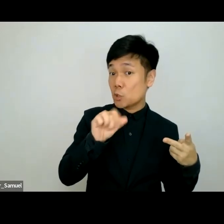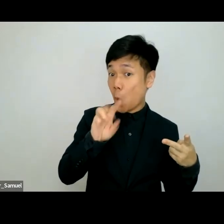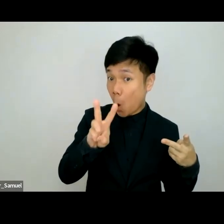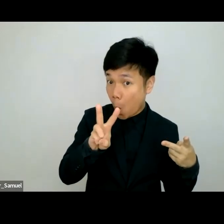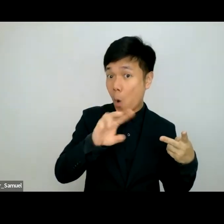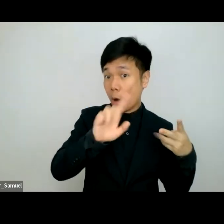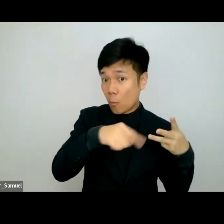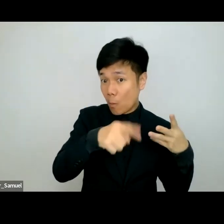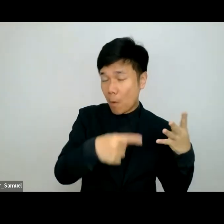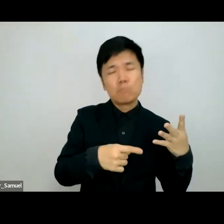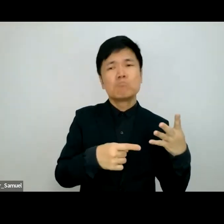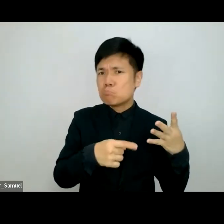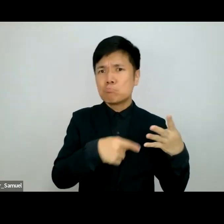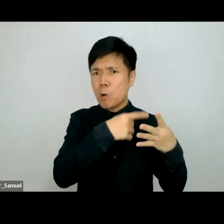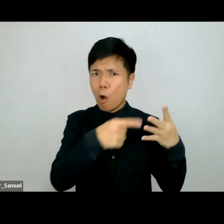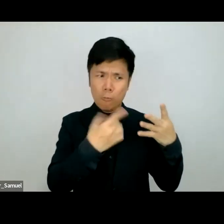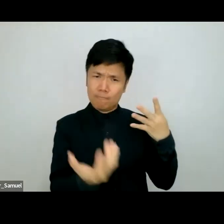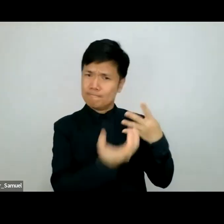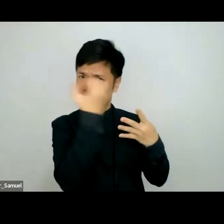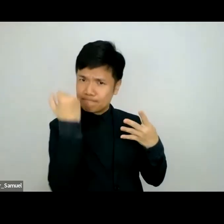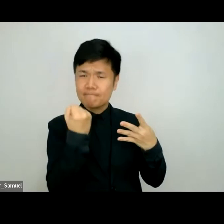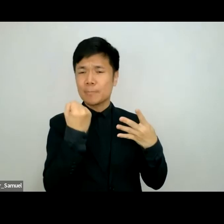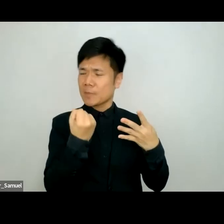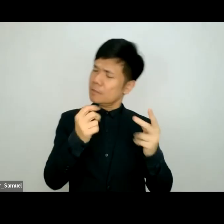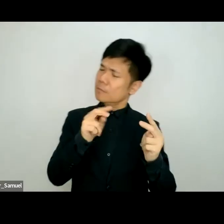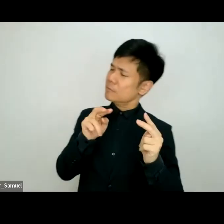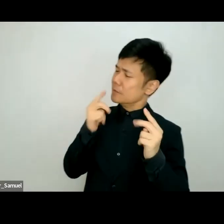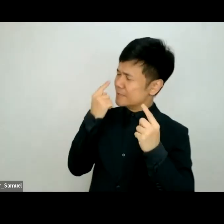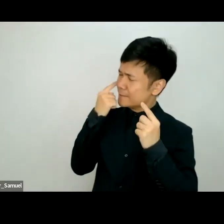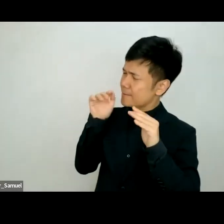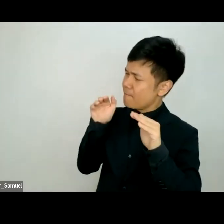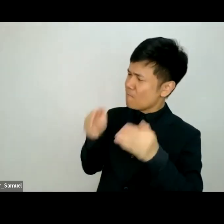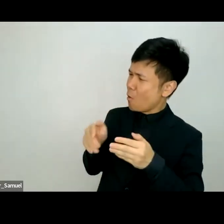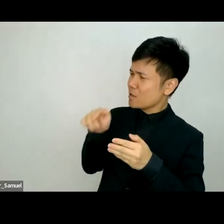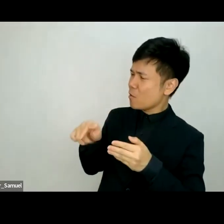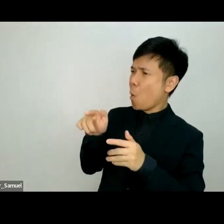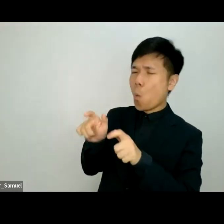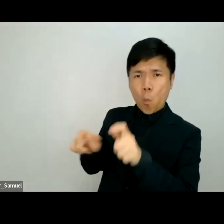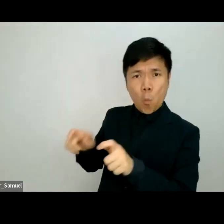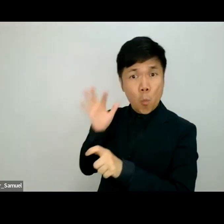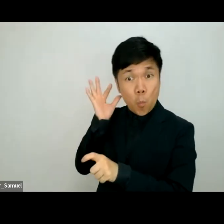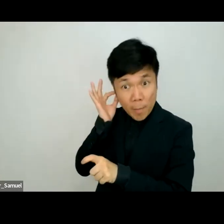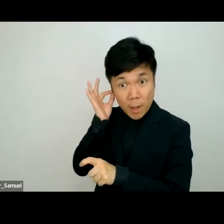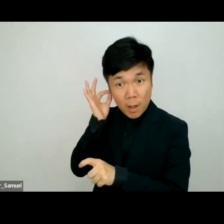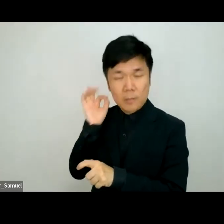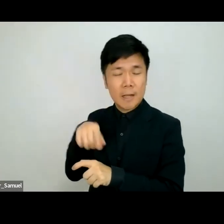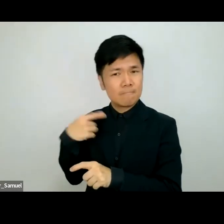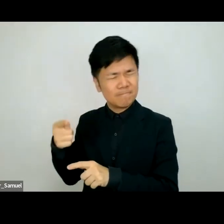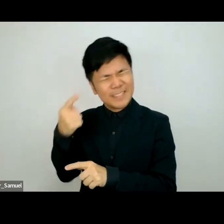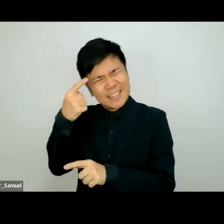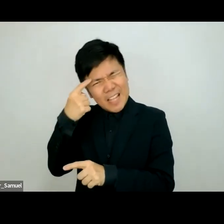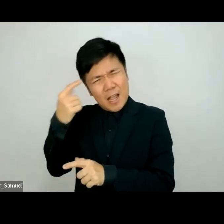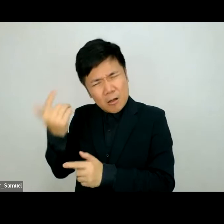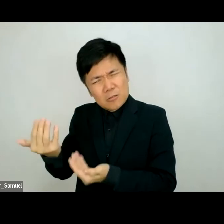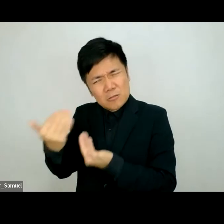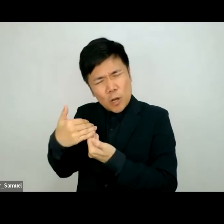et d'autres. Il faut prendre conscience des défis spécifiques.